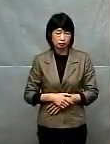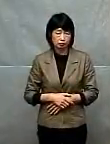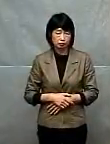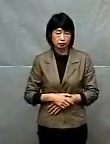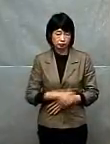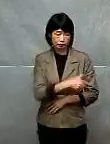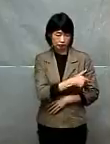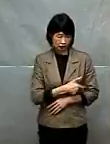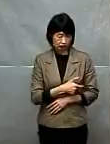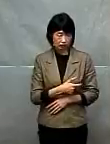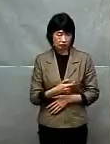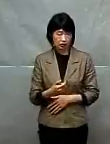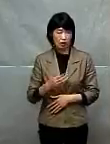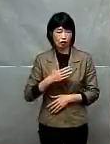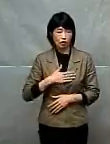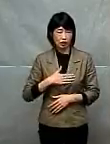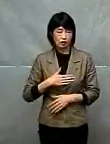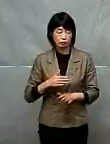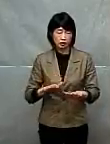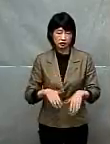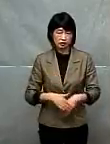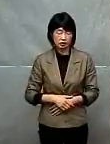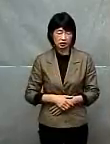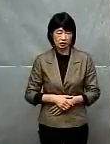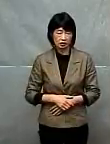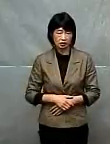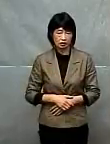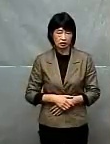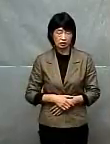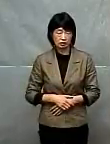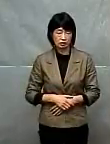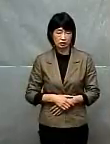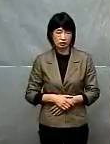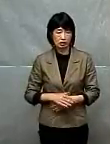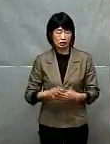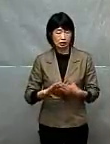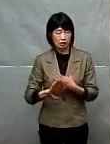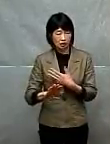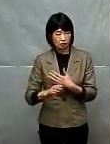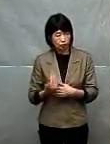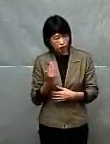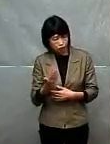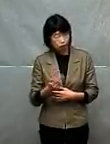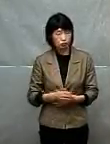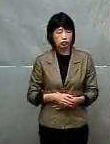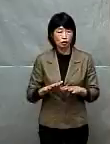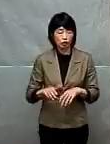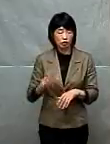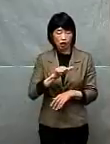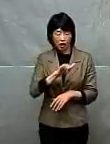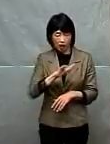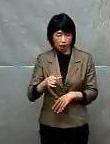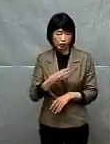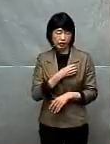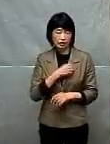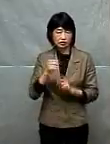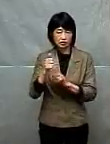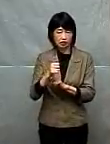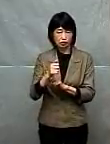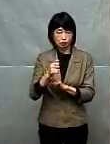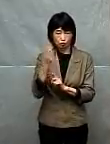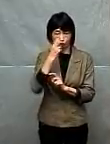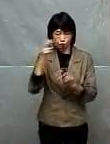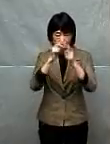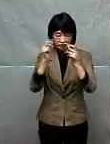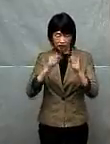わかりました、 はい。 あとですね、今回の安倍健一さんの調査結果っていうのは、はい、